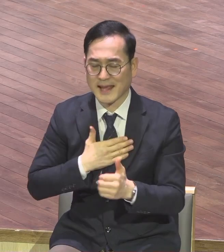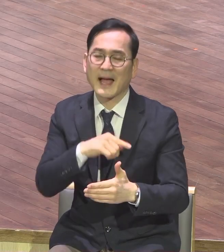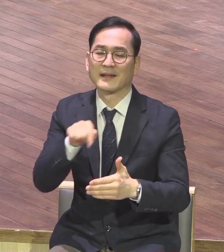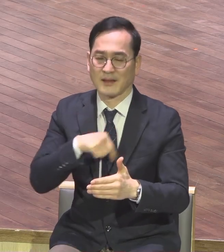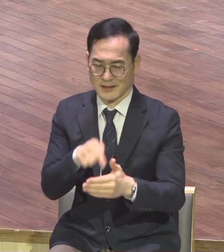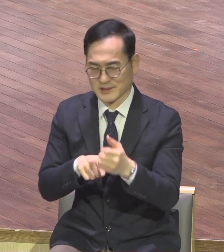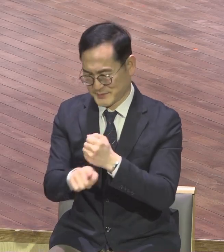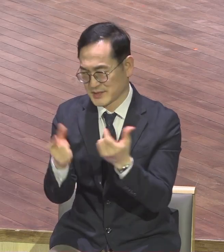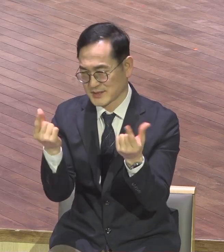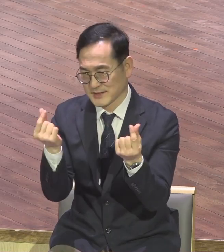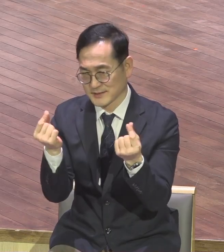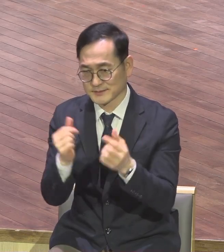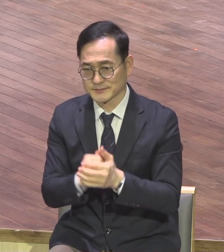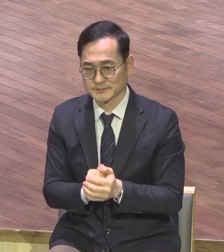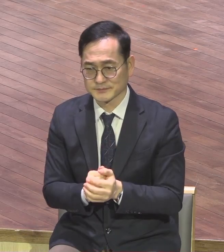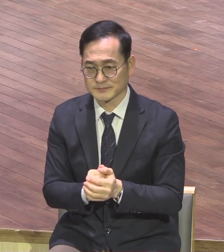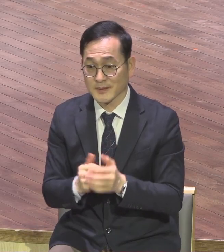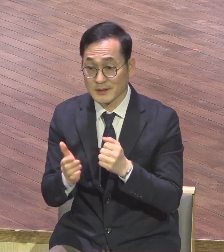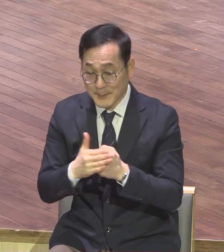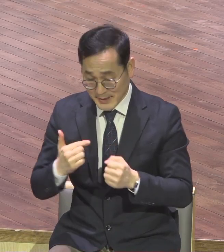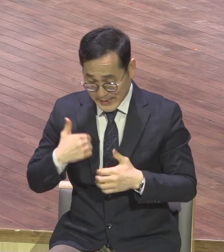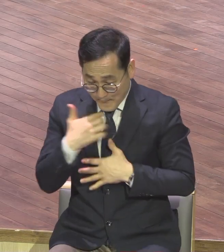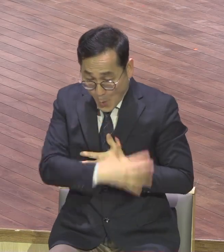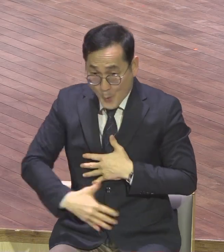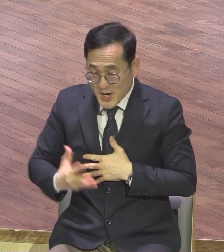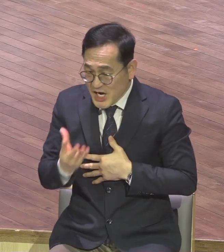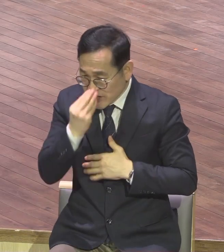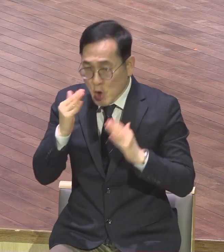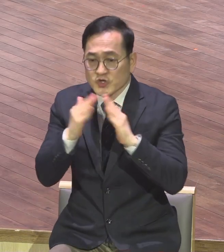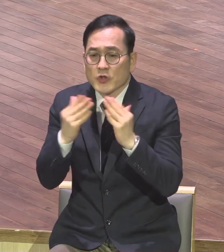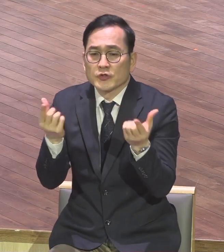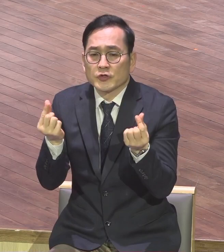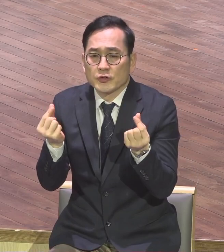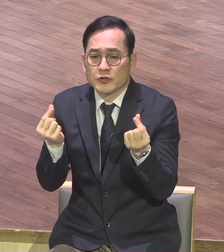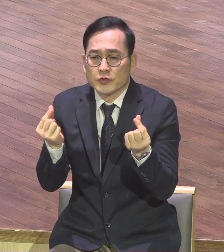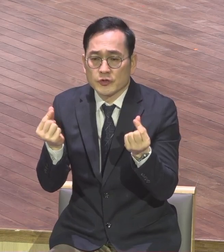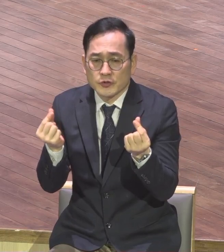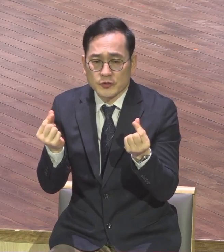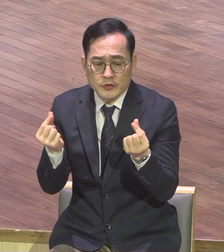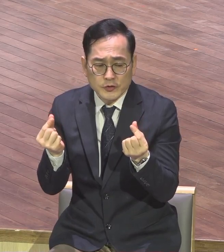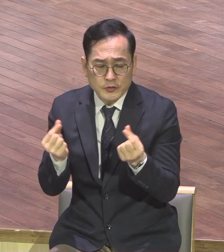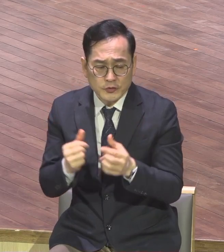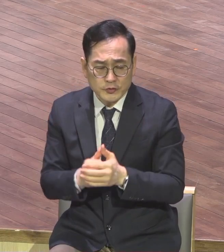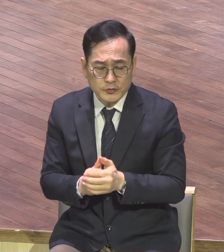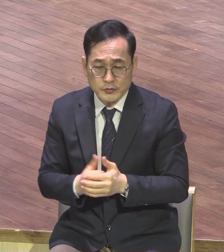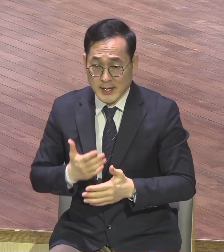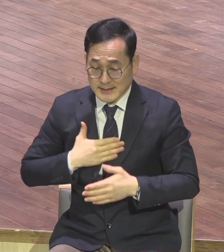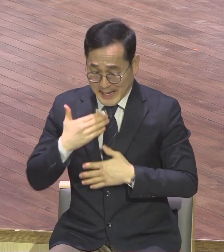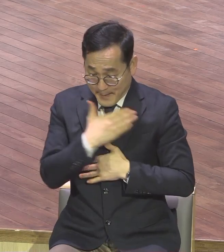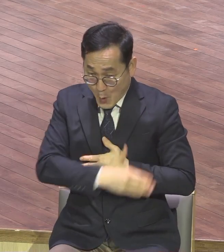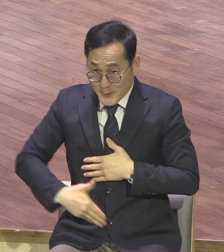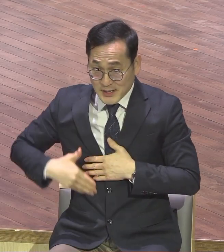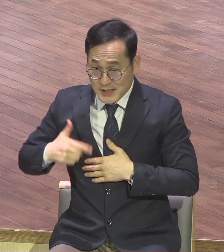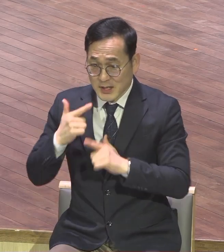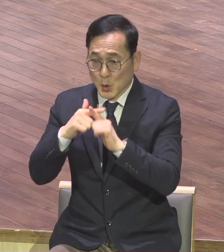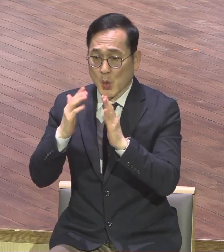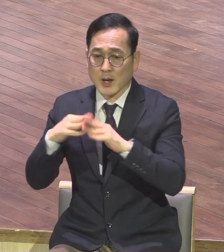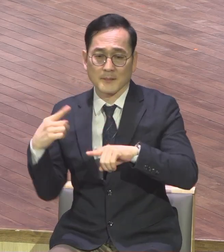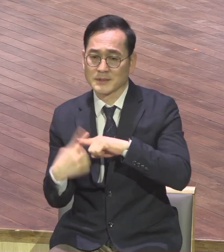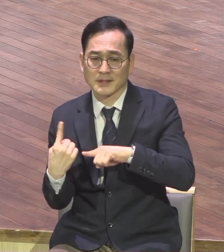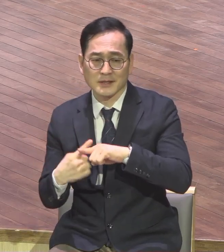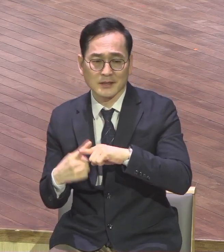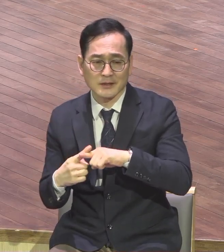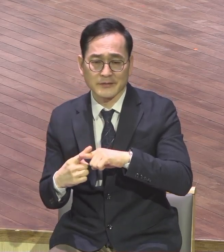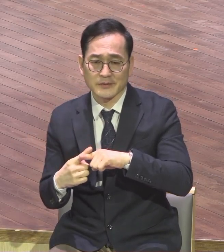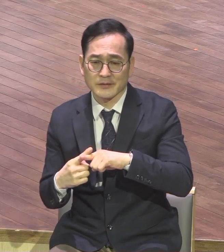이게 그래서 우리 몸이 성전이다. 이건 예배당이에요. 예배당이고 우리 몸이 교회요. 우리 몸이.